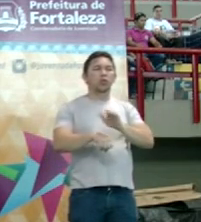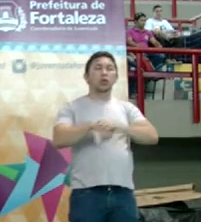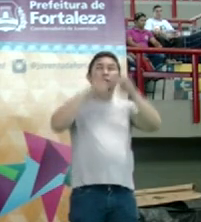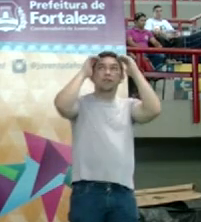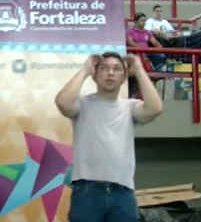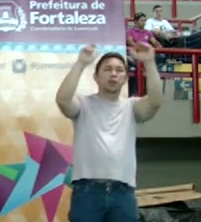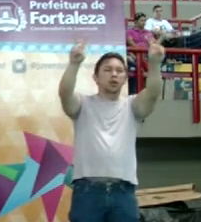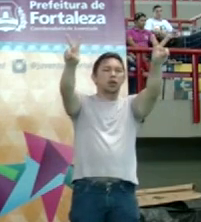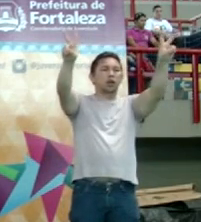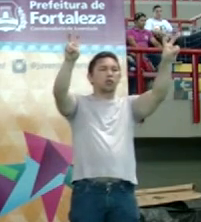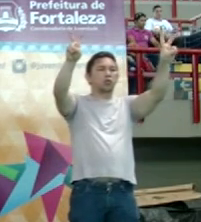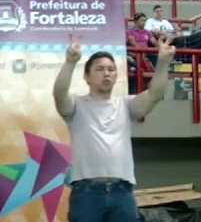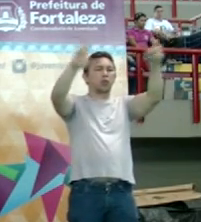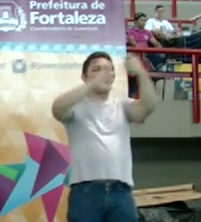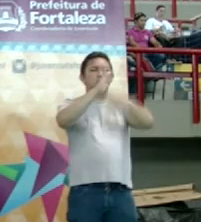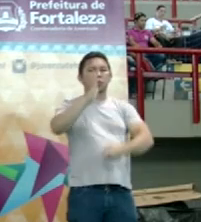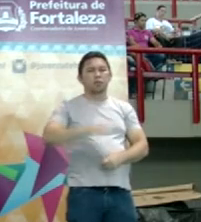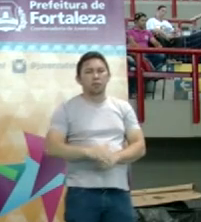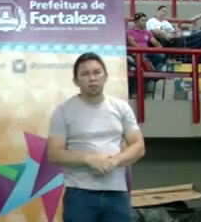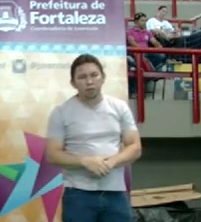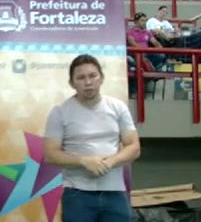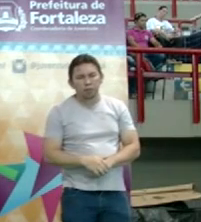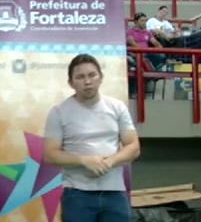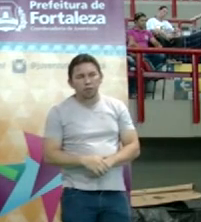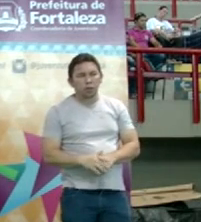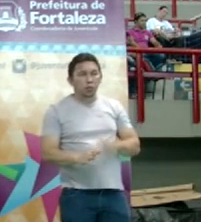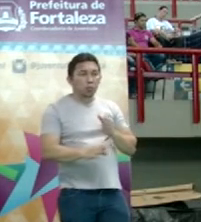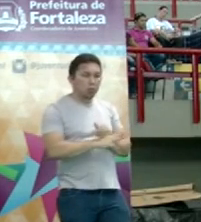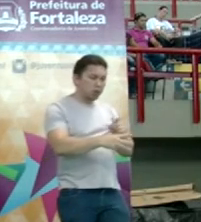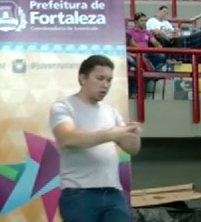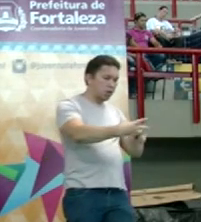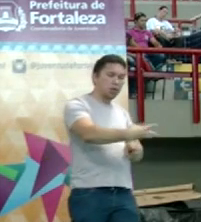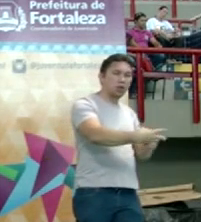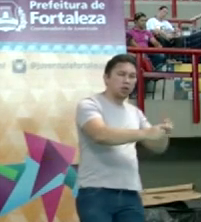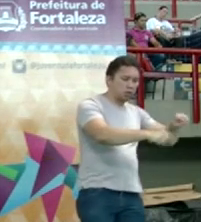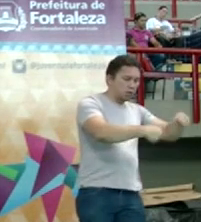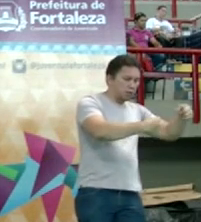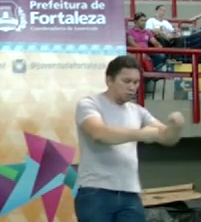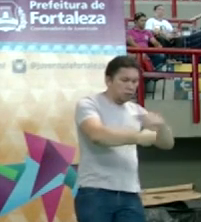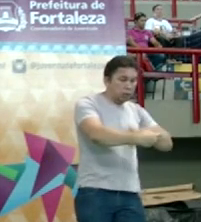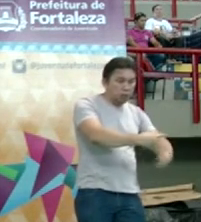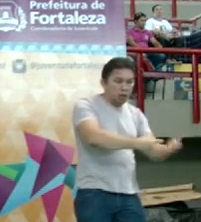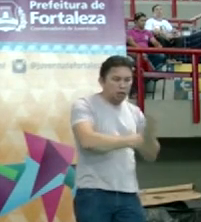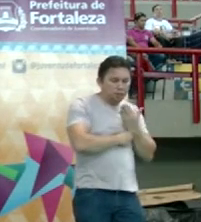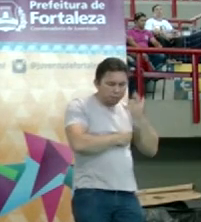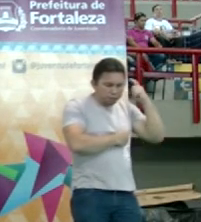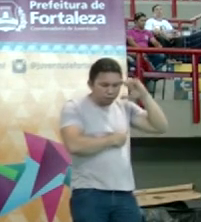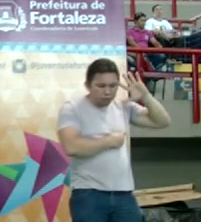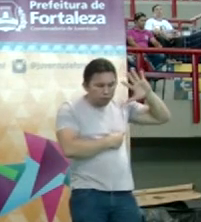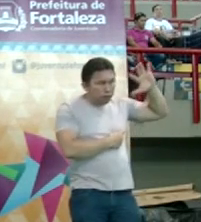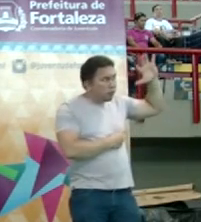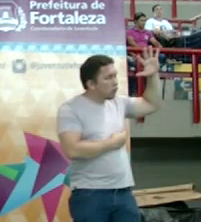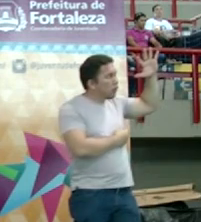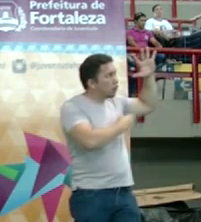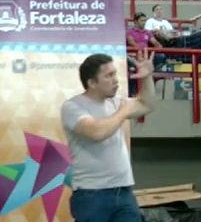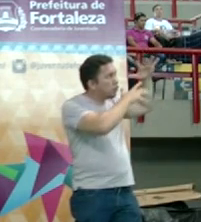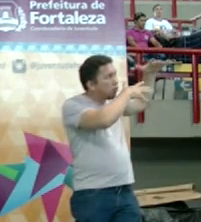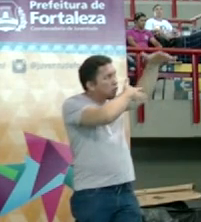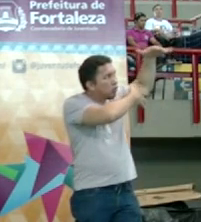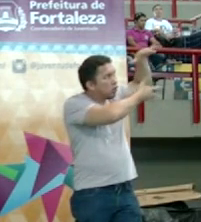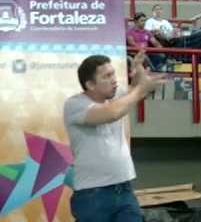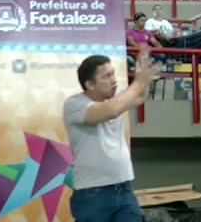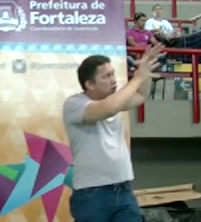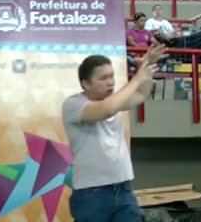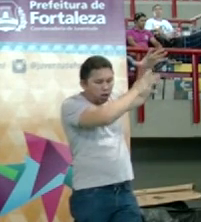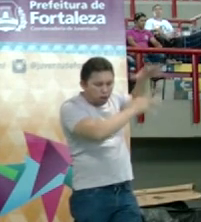tema. Por que então tem textos motivadores? Para ajudar aqueles candidatos